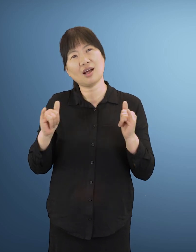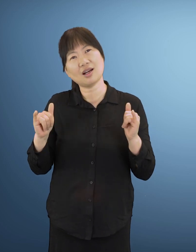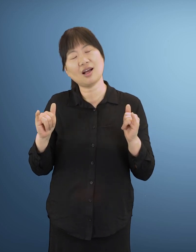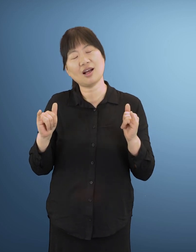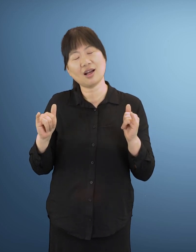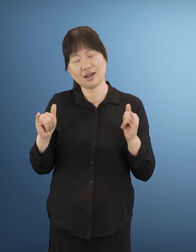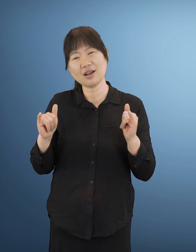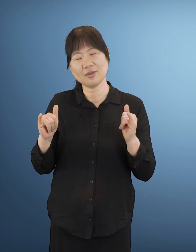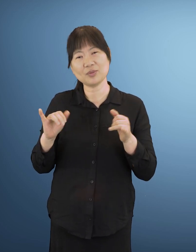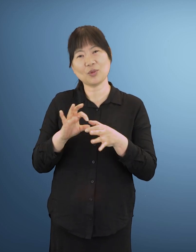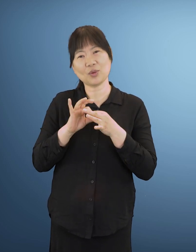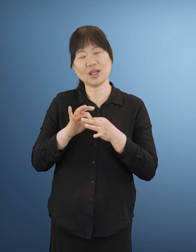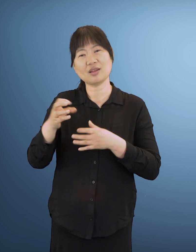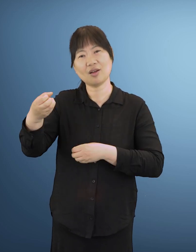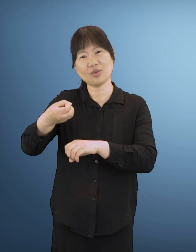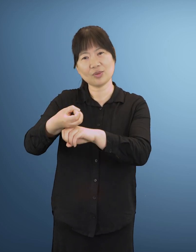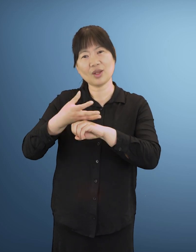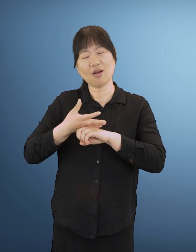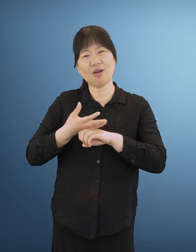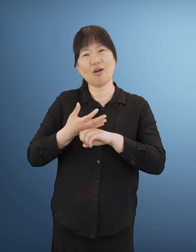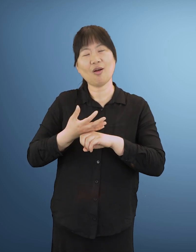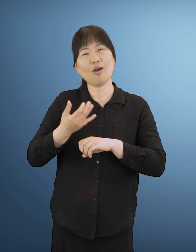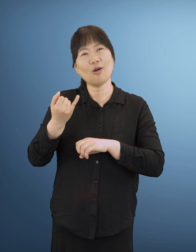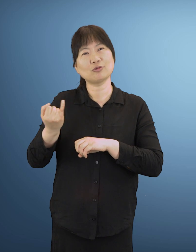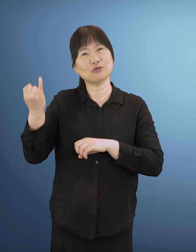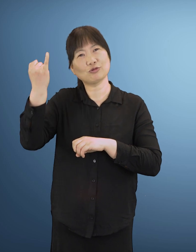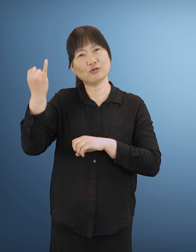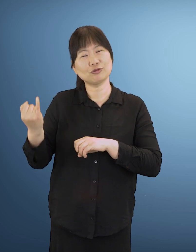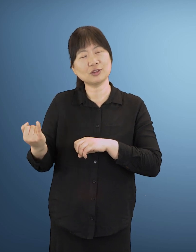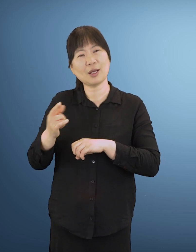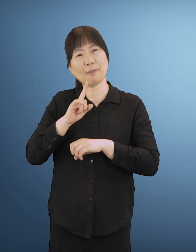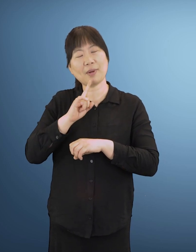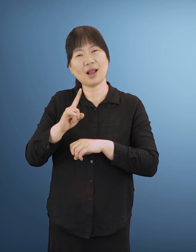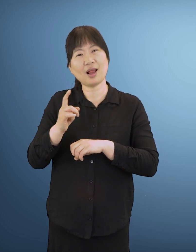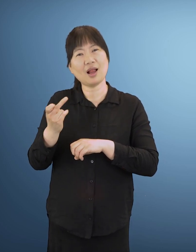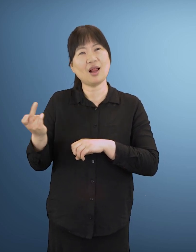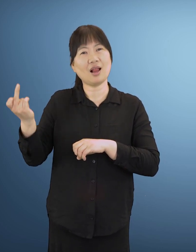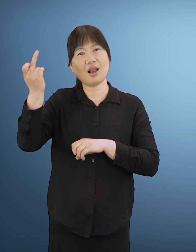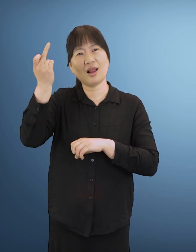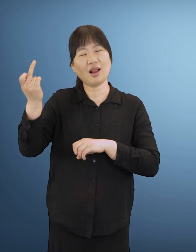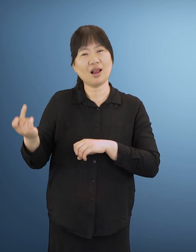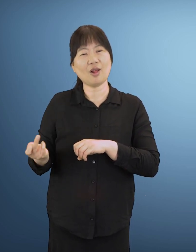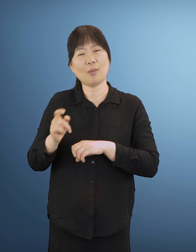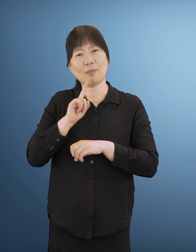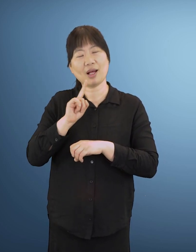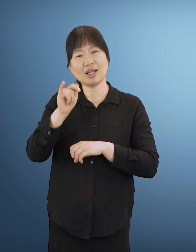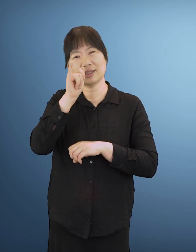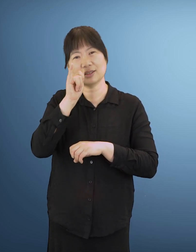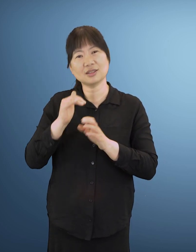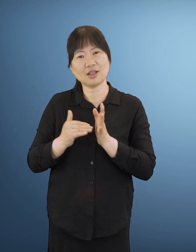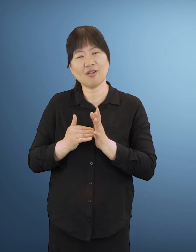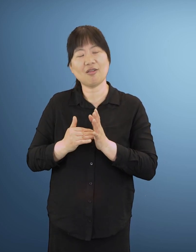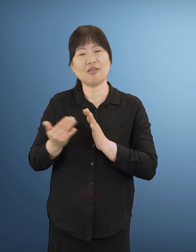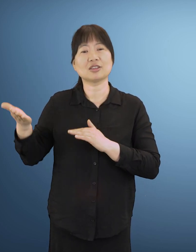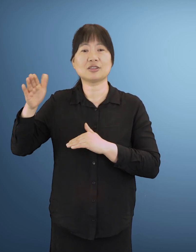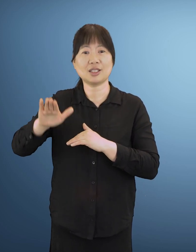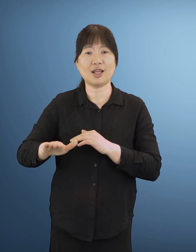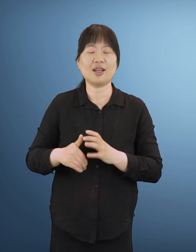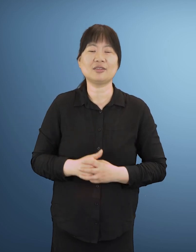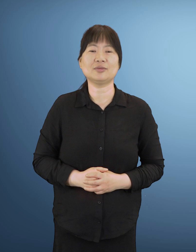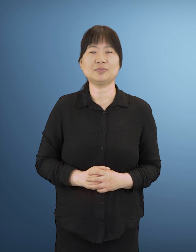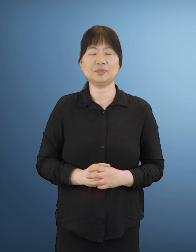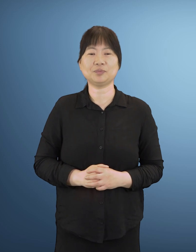나오고 그의 누이들 얘기도 나오고 그의 동생들 얘기도 나옵니다. 그런데